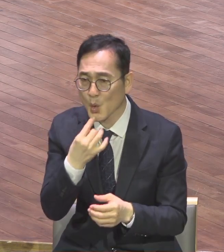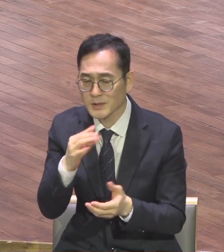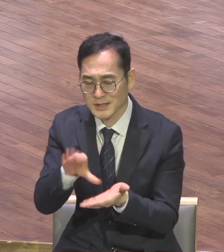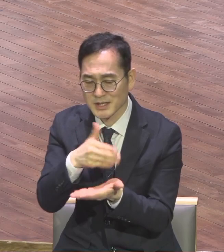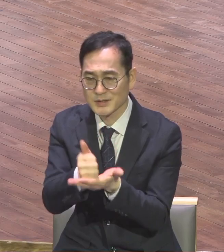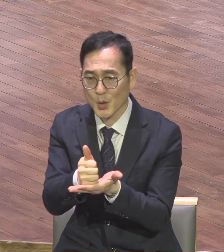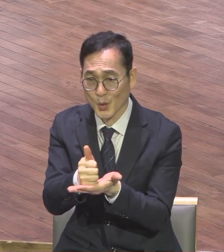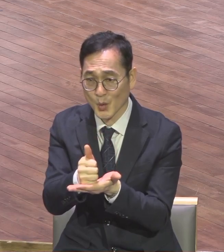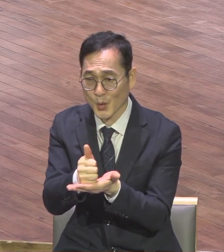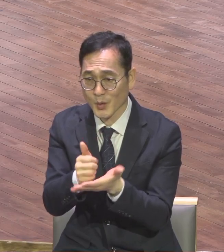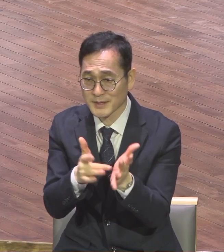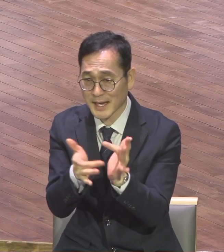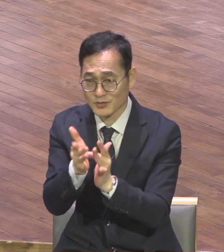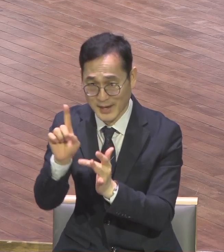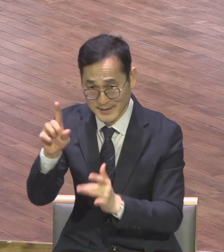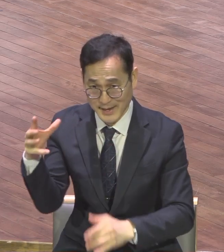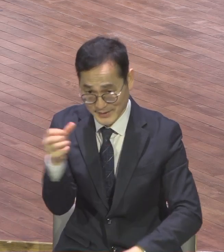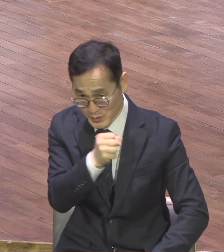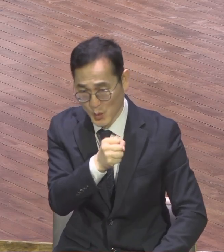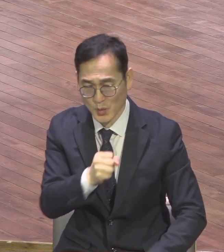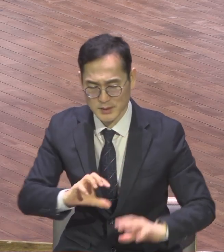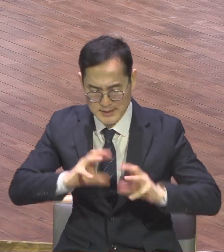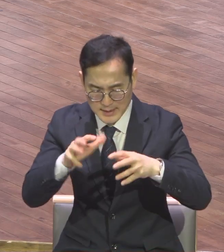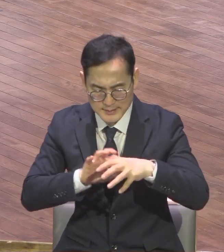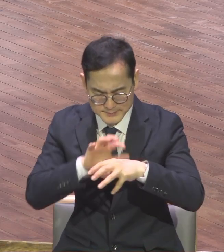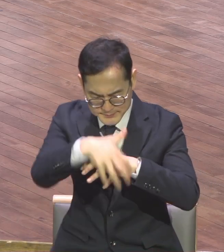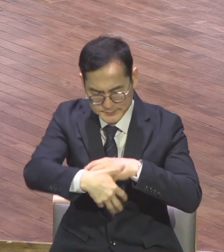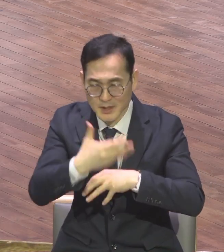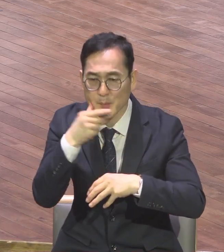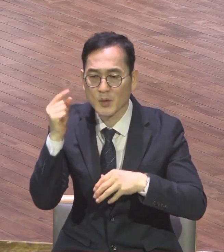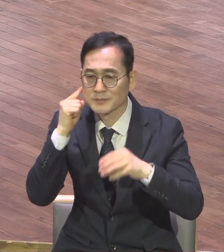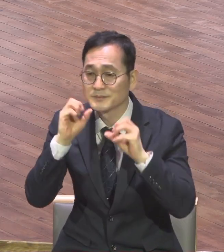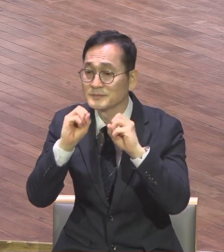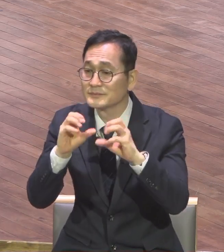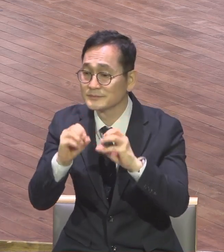그리스도로 충만하게 하는 그런 선교적 삶을 살자.